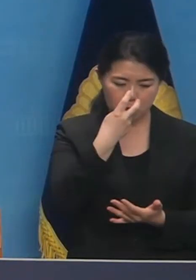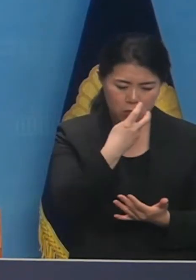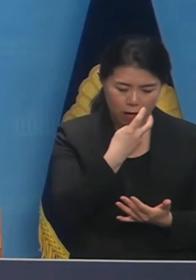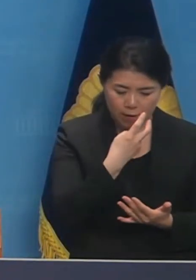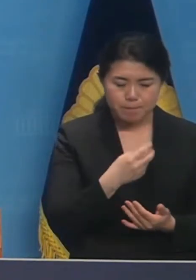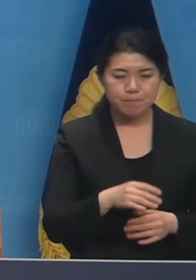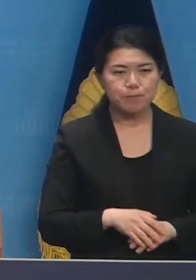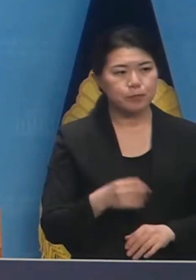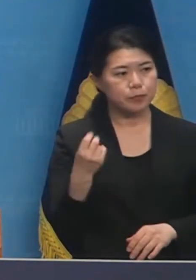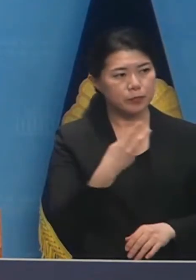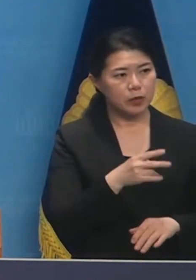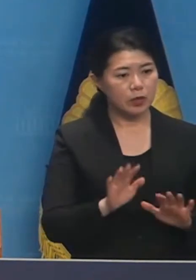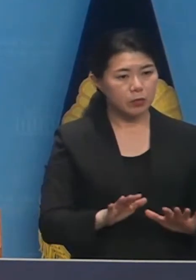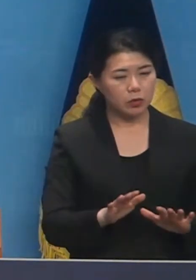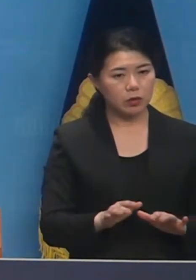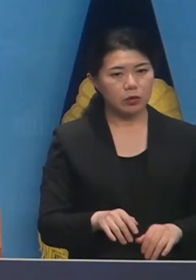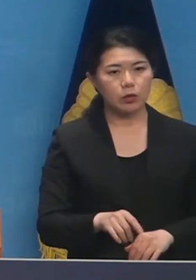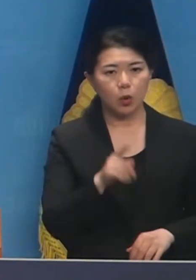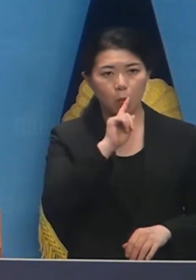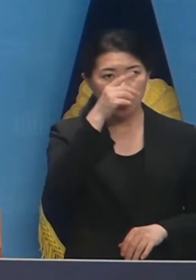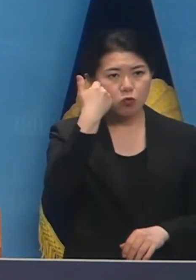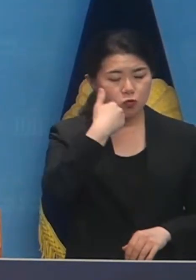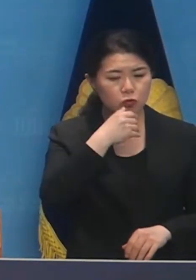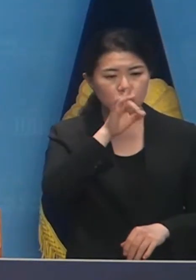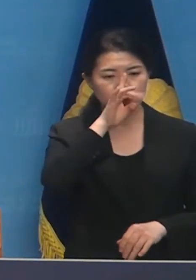하고, 하필이면 또 이번에 고발한 단체가